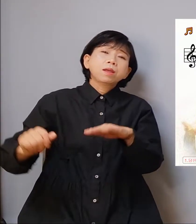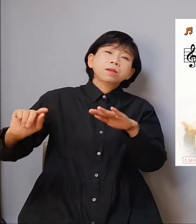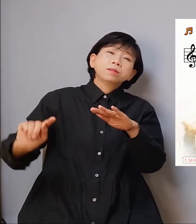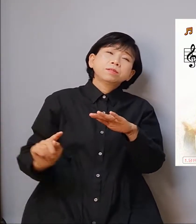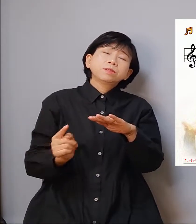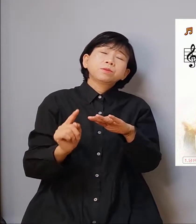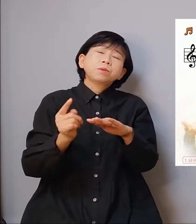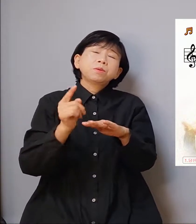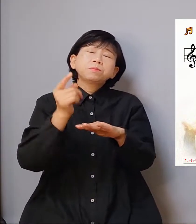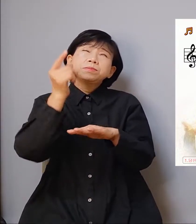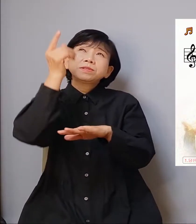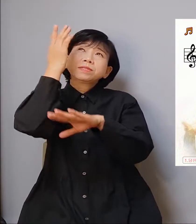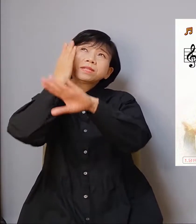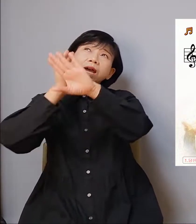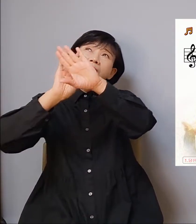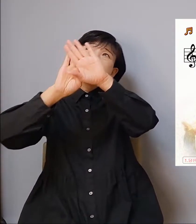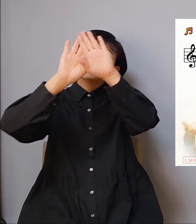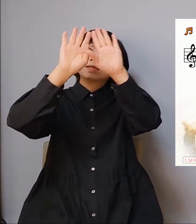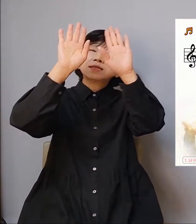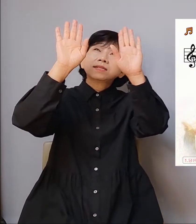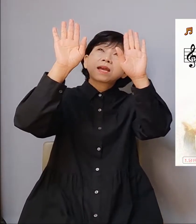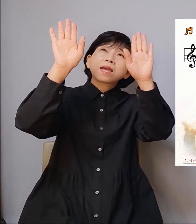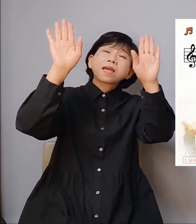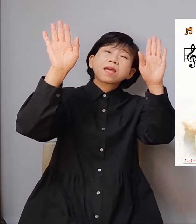왕. 높은